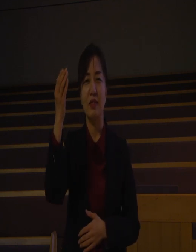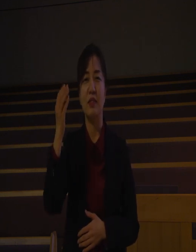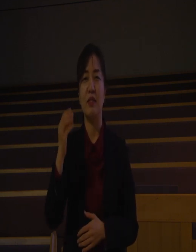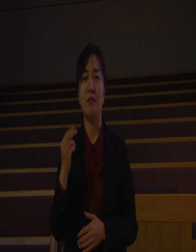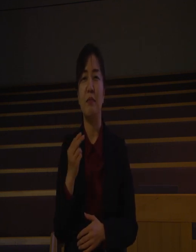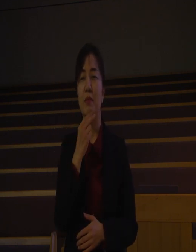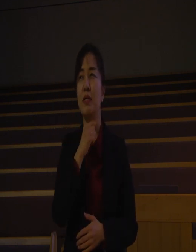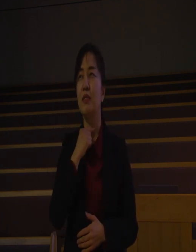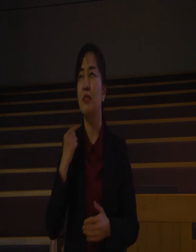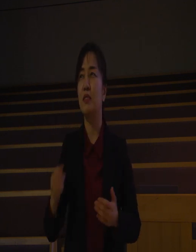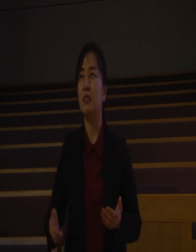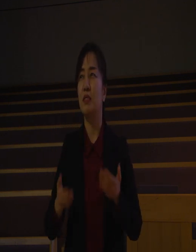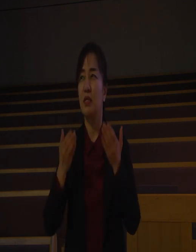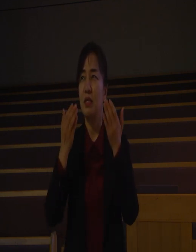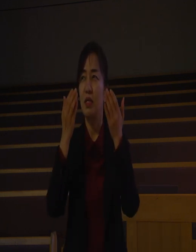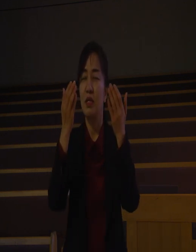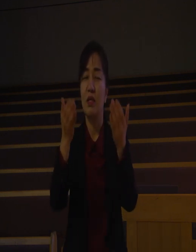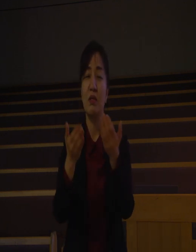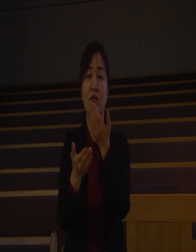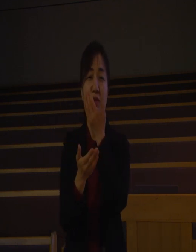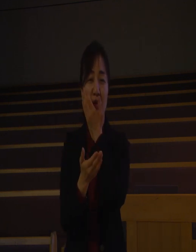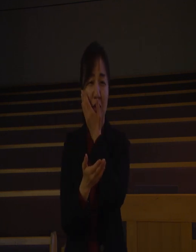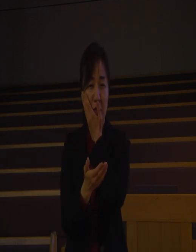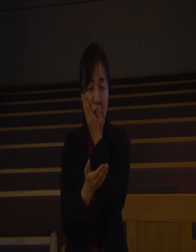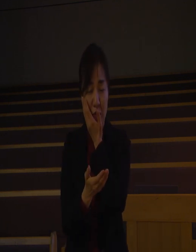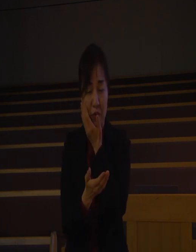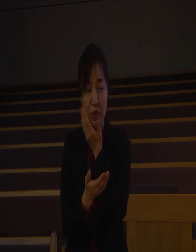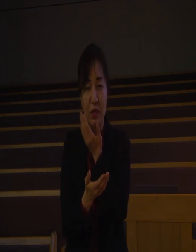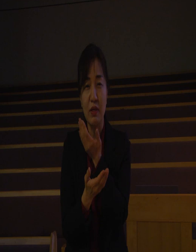위해 당신이 바친